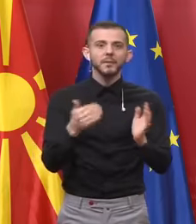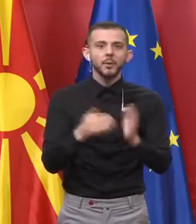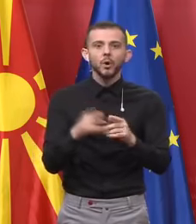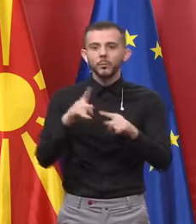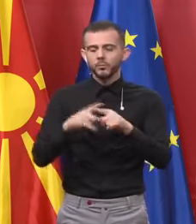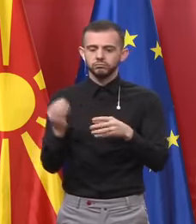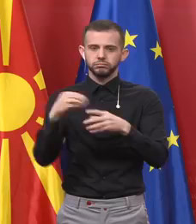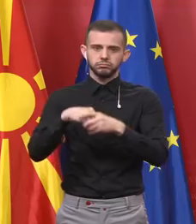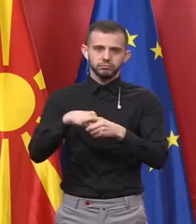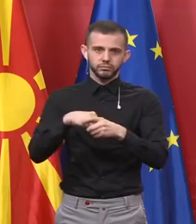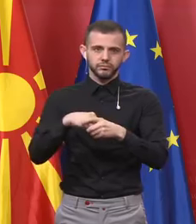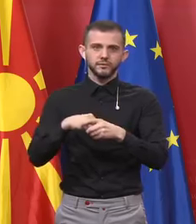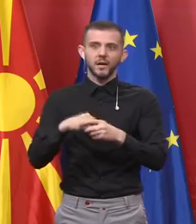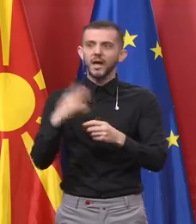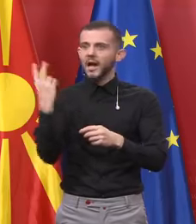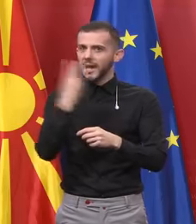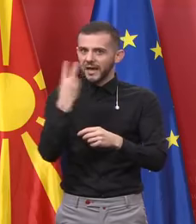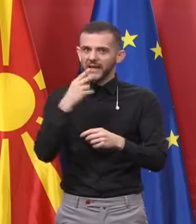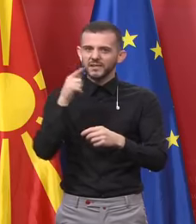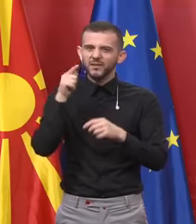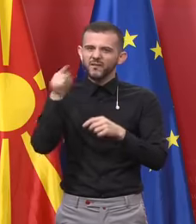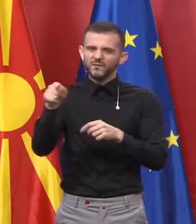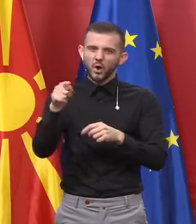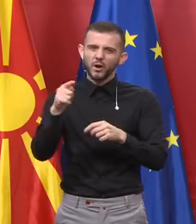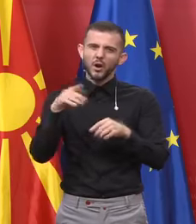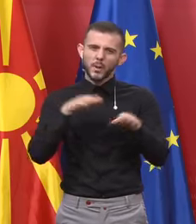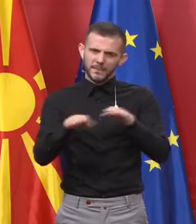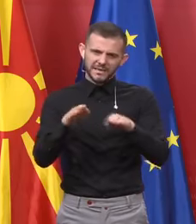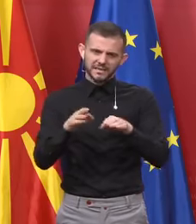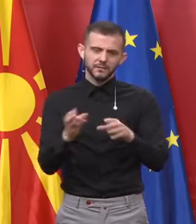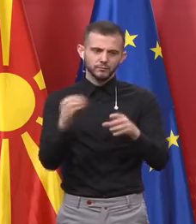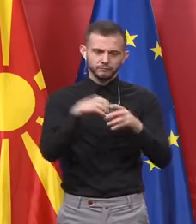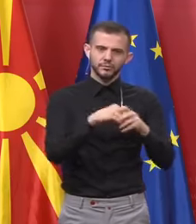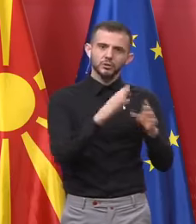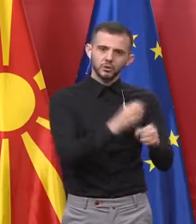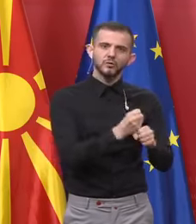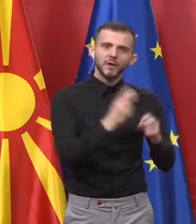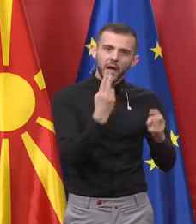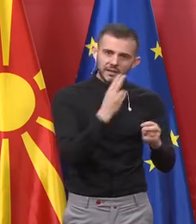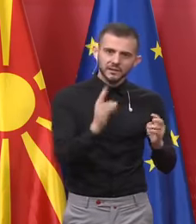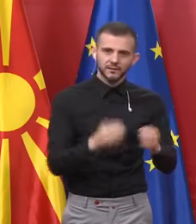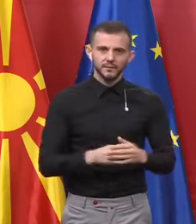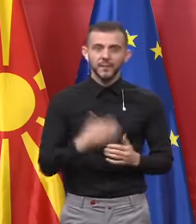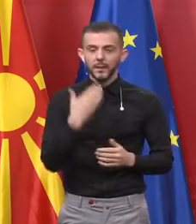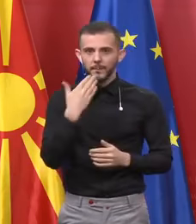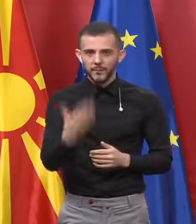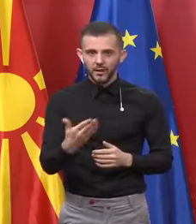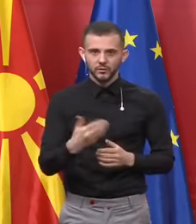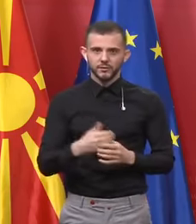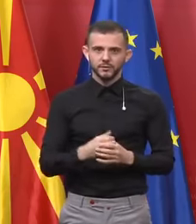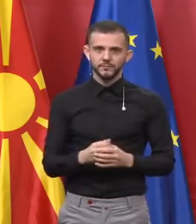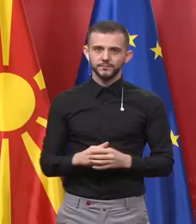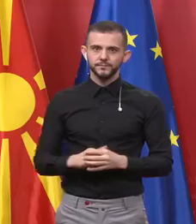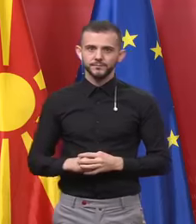надополнети резервите во Министерството за здравство. Благодарам.